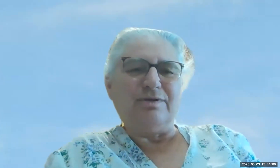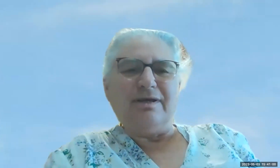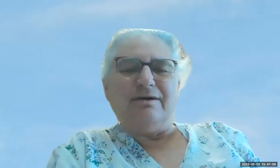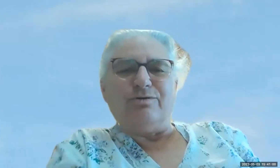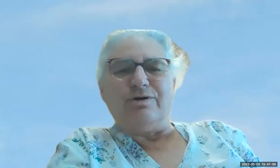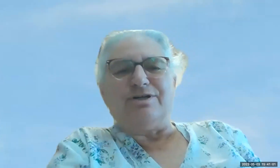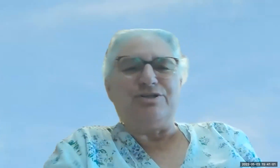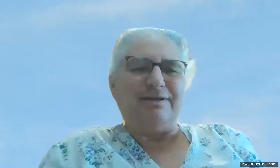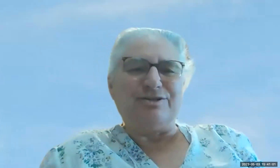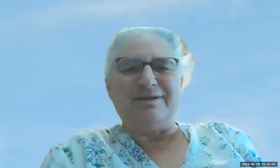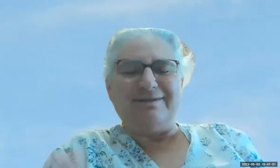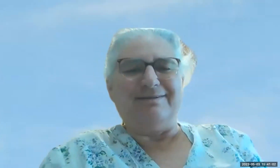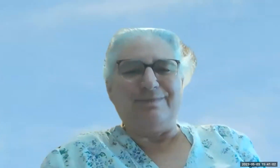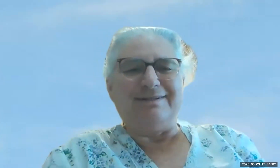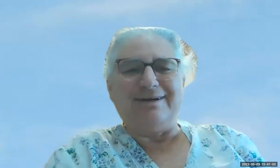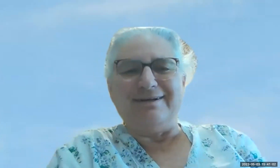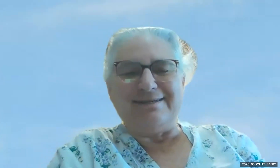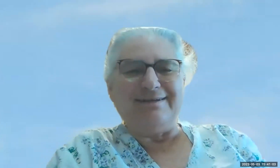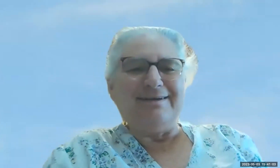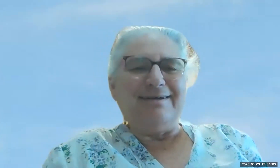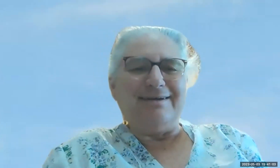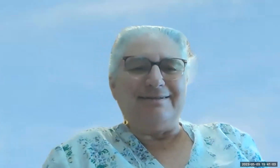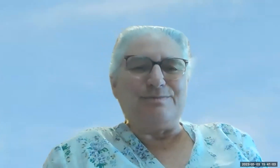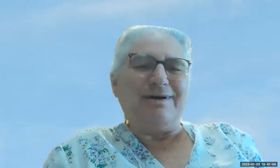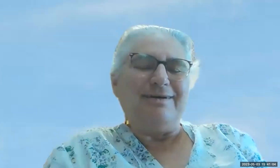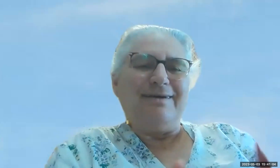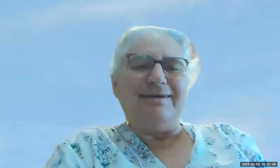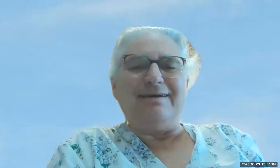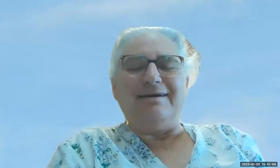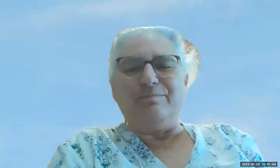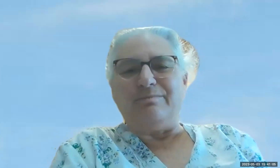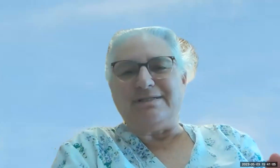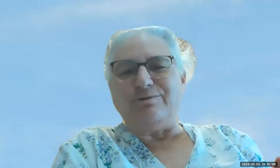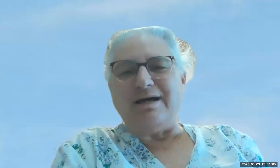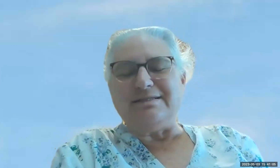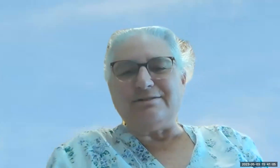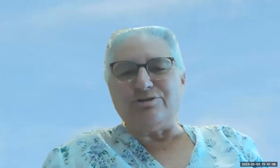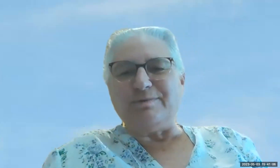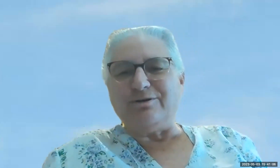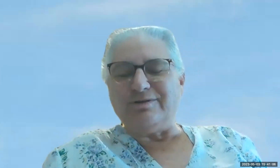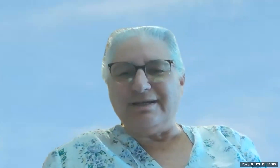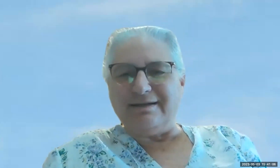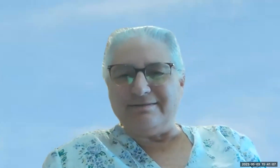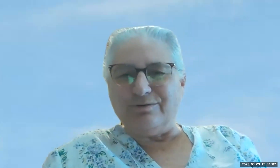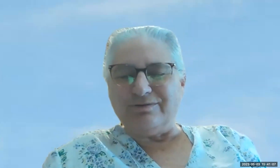או חרשת איך שהיא מתדירה את זה, את עצמה בסיטואציה הזאת של בדיקות גנטיות